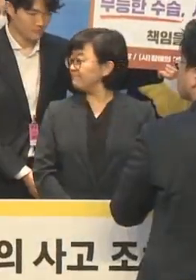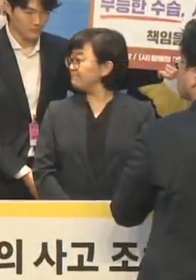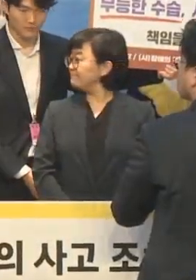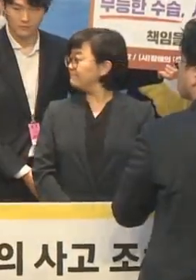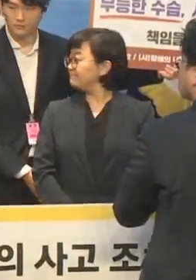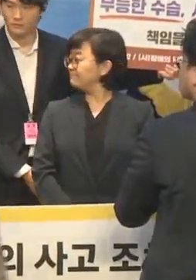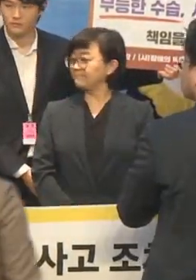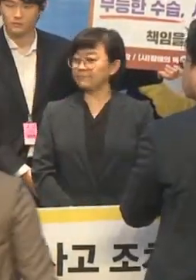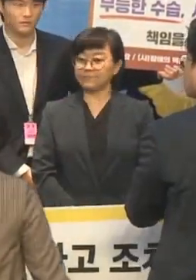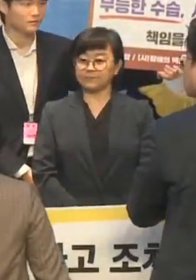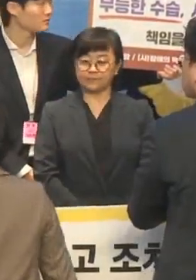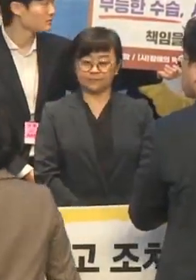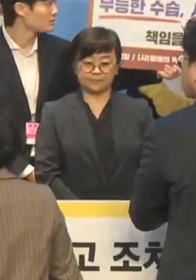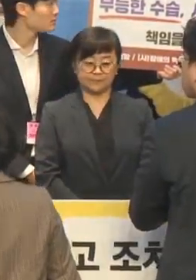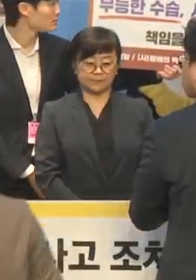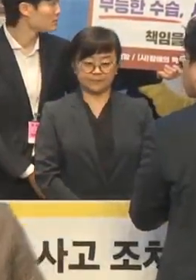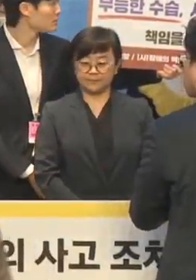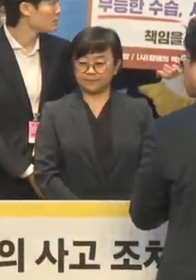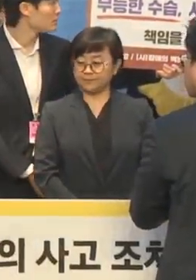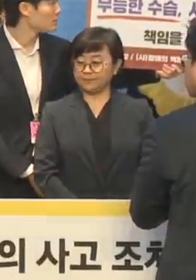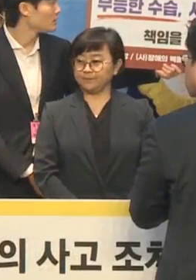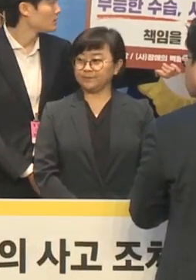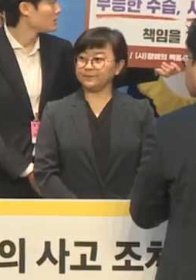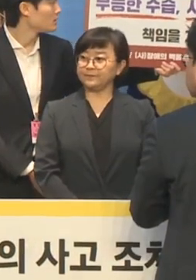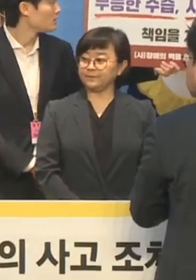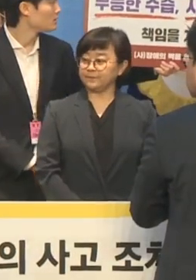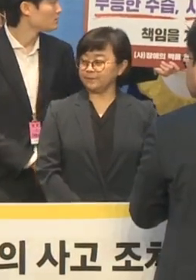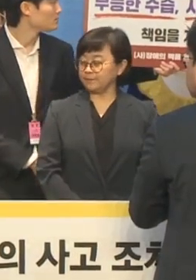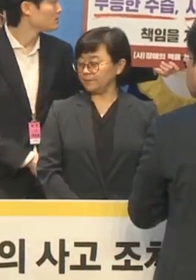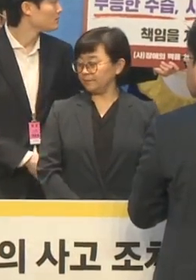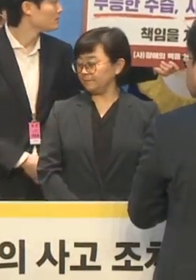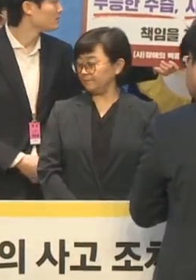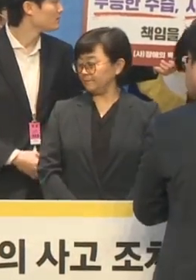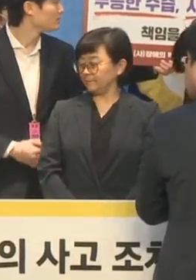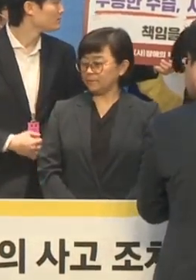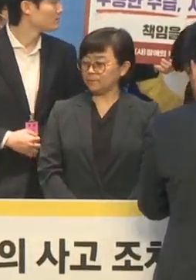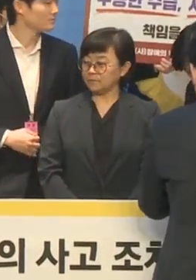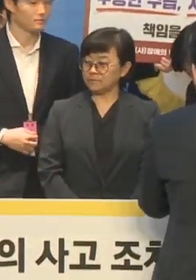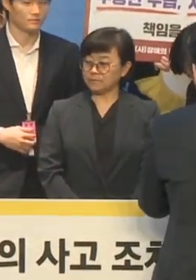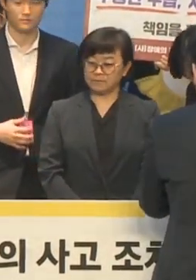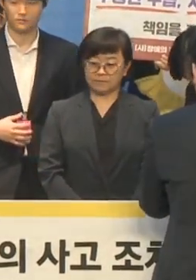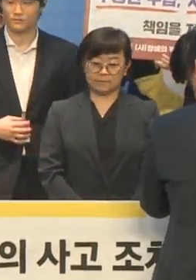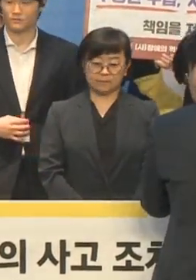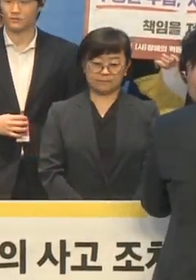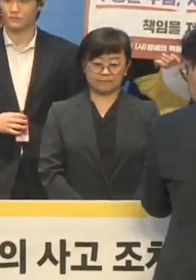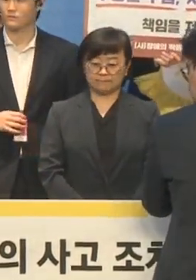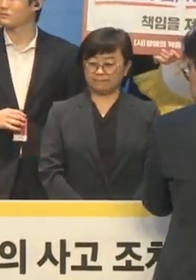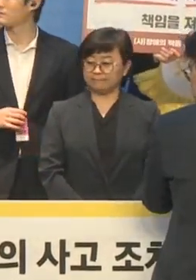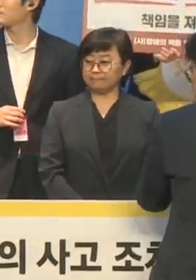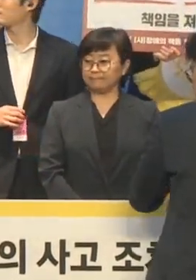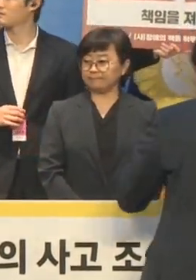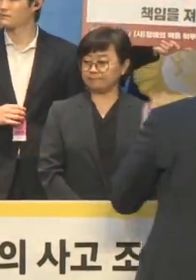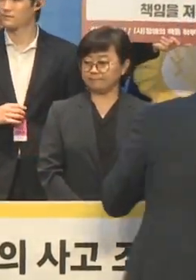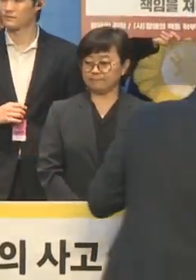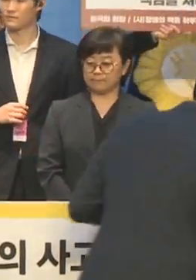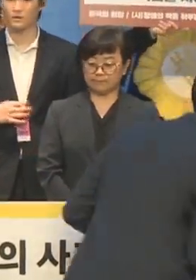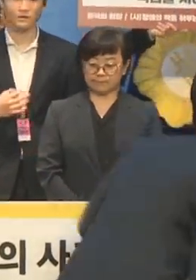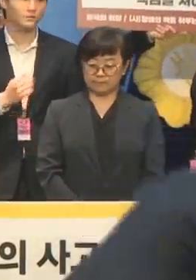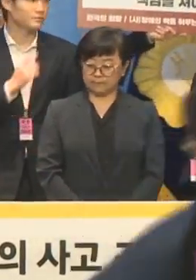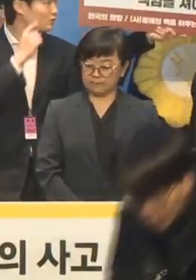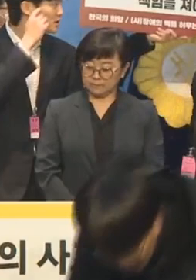2번인 것 같은데. 모두 발언. 그럼 당사자 발언 1. 김정빈 선수. 네, 정빈 선수가 1번이죠.